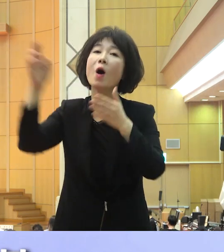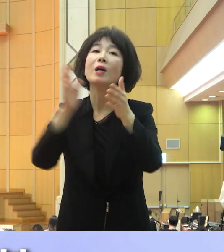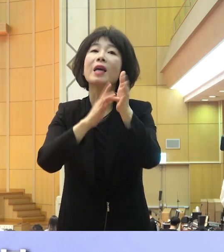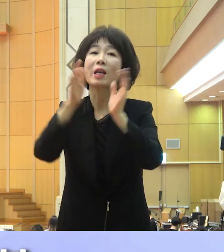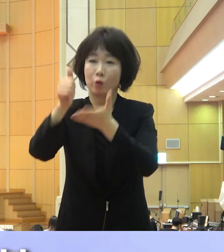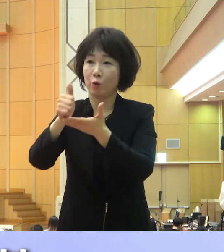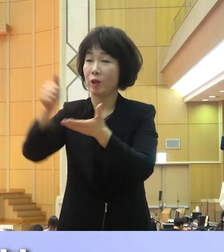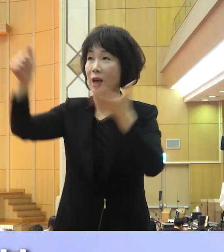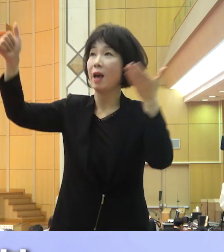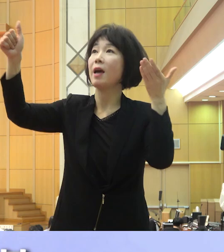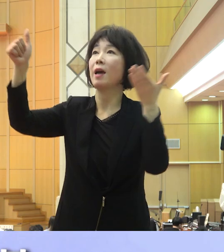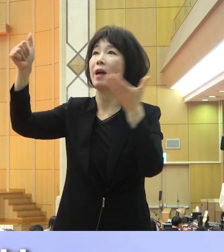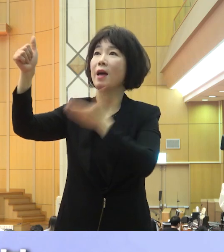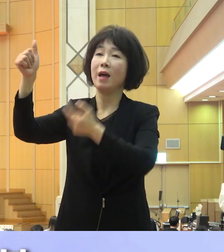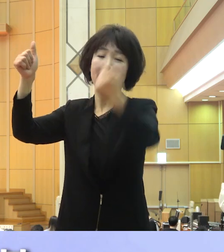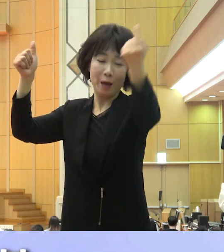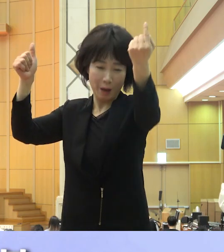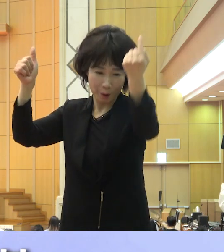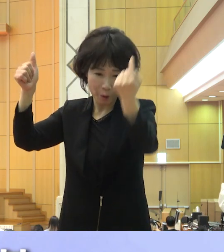자여